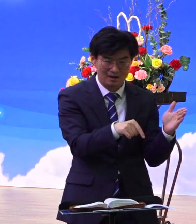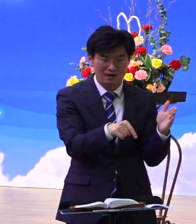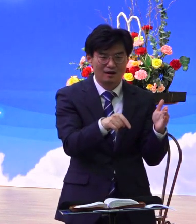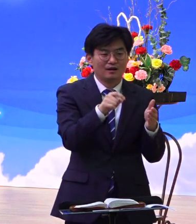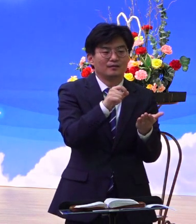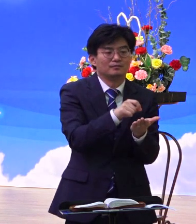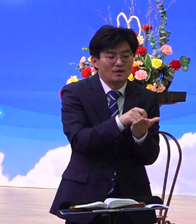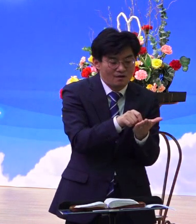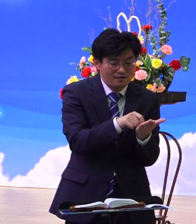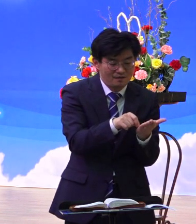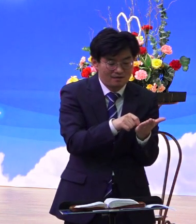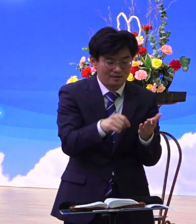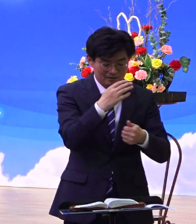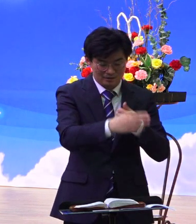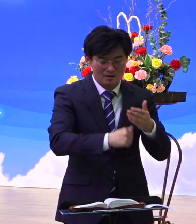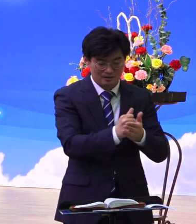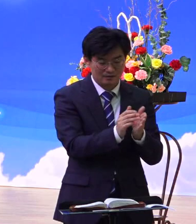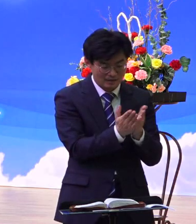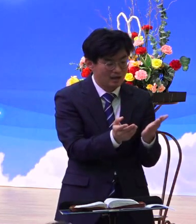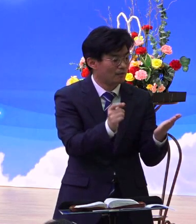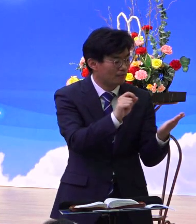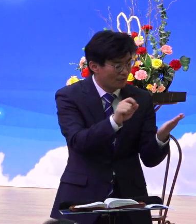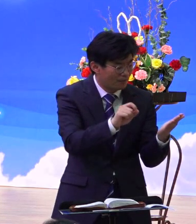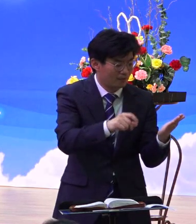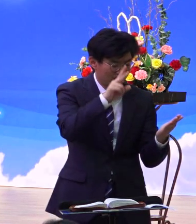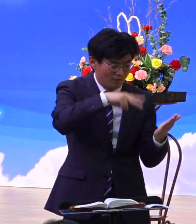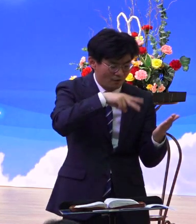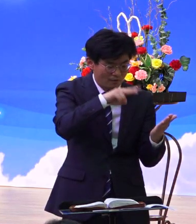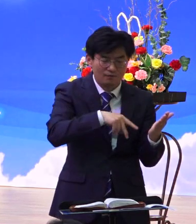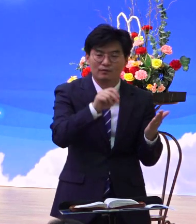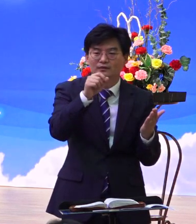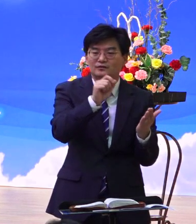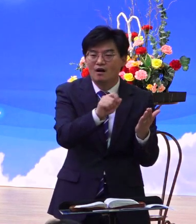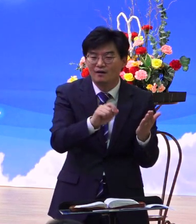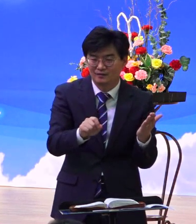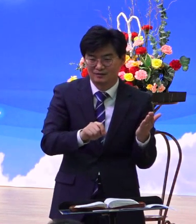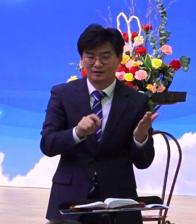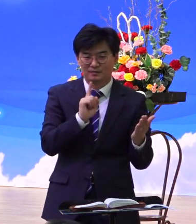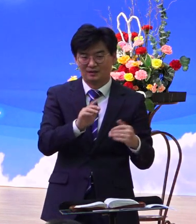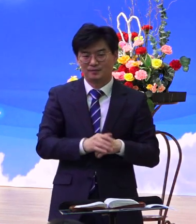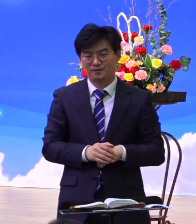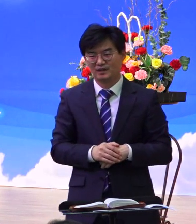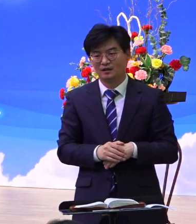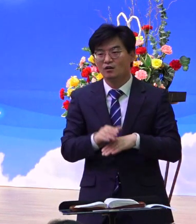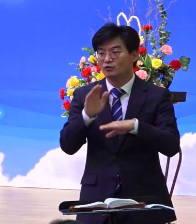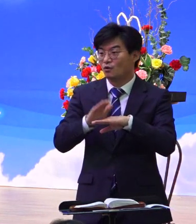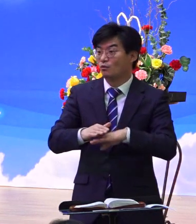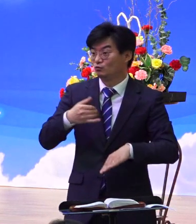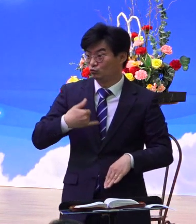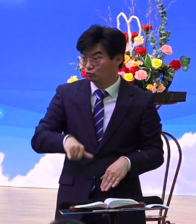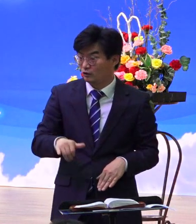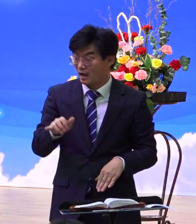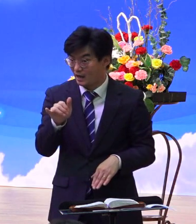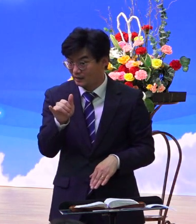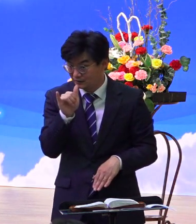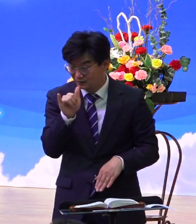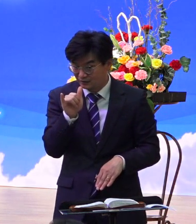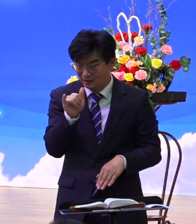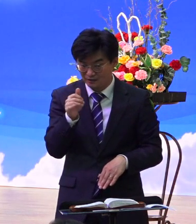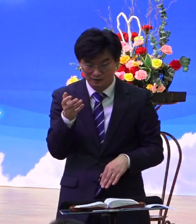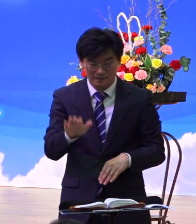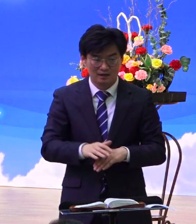많이 필사하셨는지 제 기억에 아마 손주가 4, 5명 되었었던 것 같은데 그